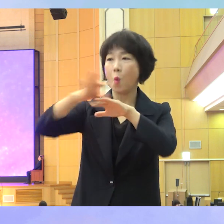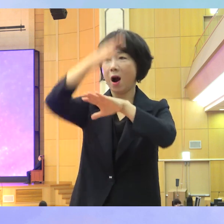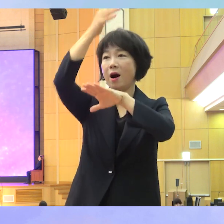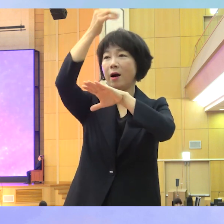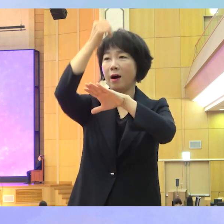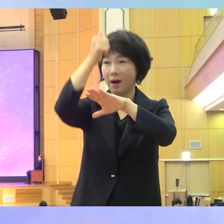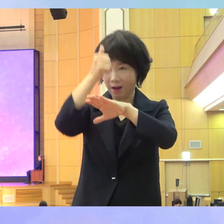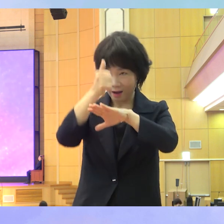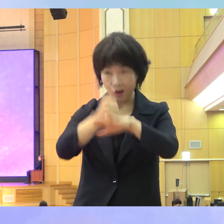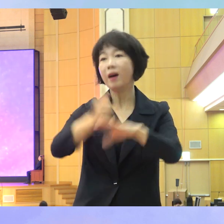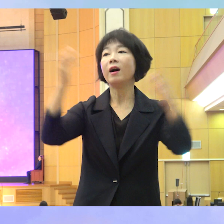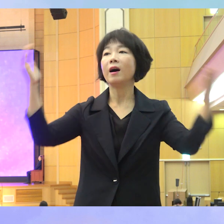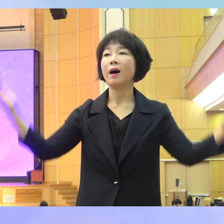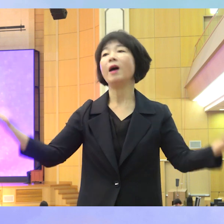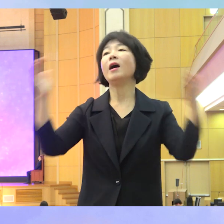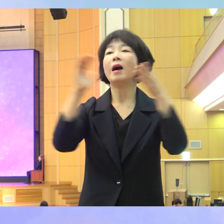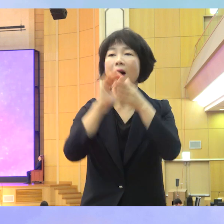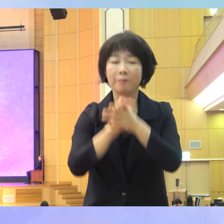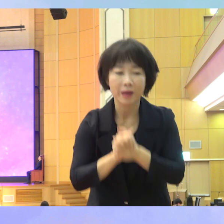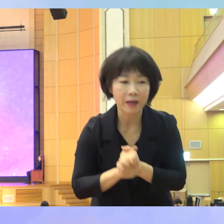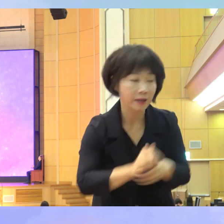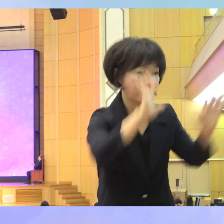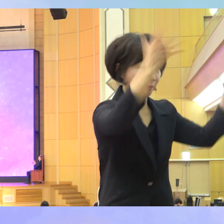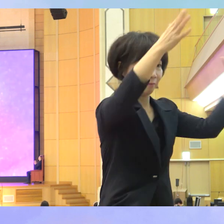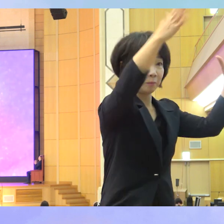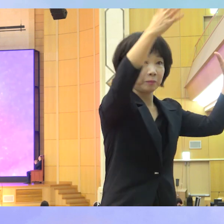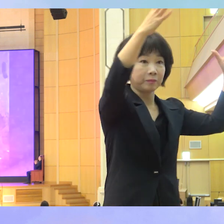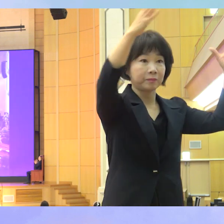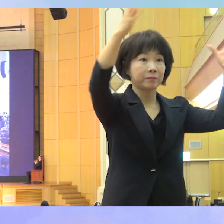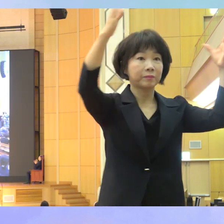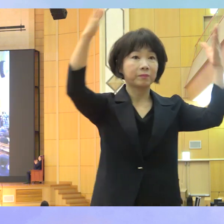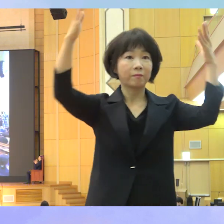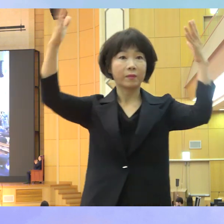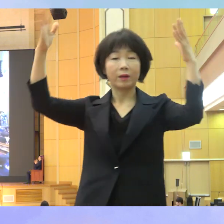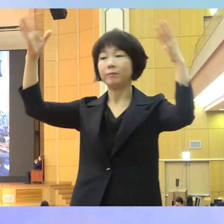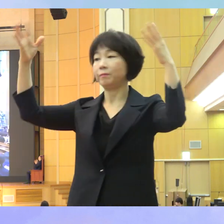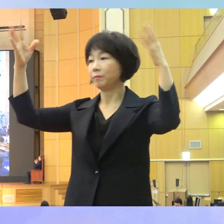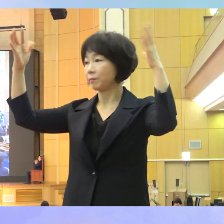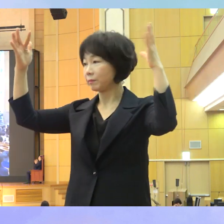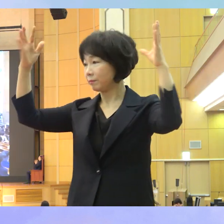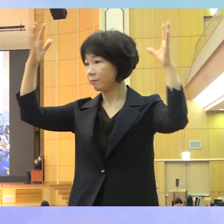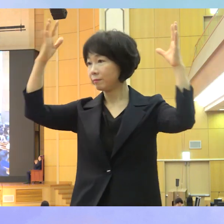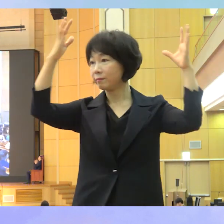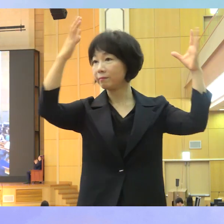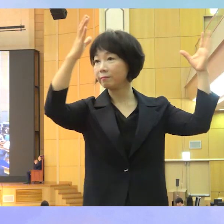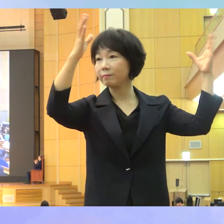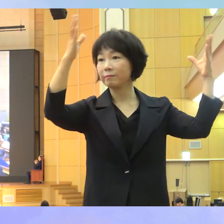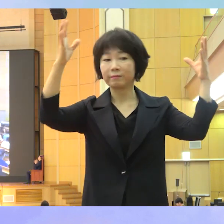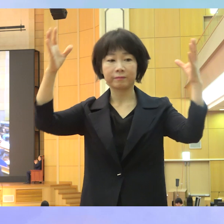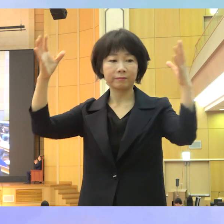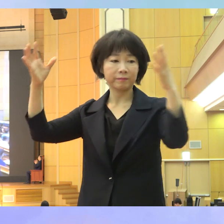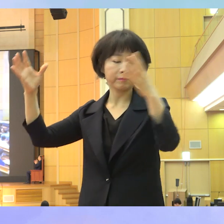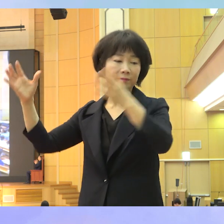위대하신 왕. 주님께 감사와 영광의 박수 올리시겠습니다. 할렐루야.